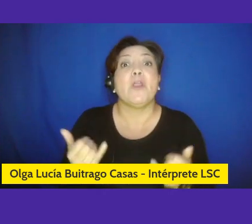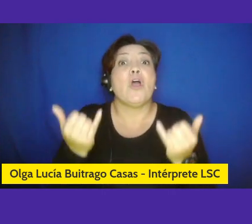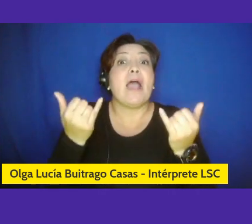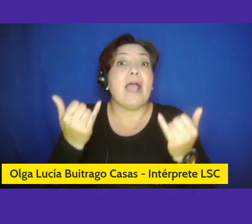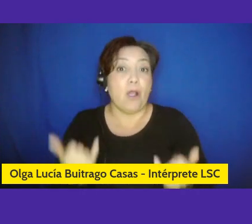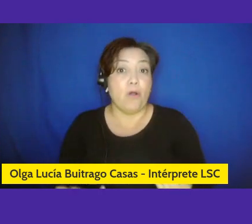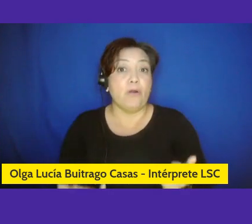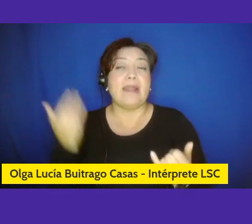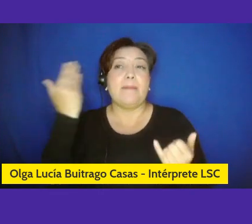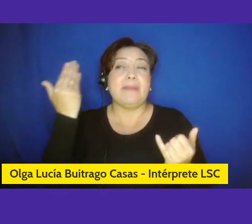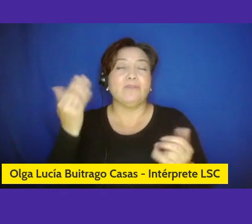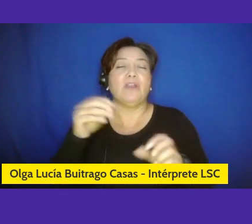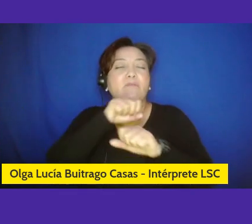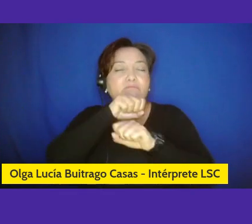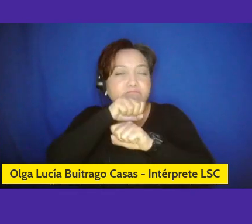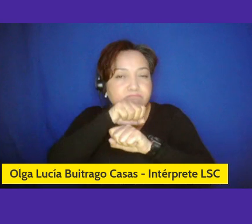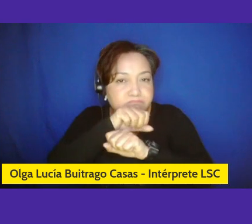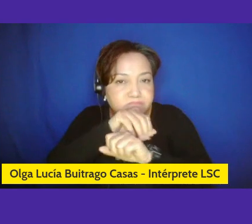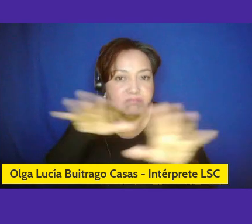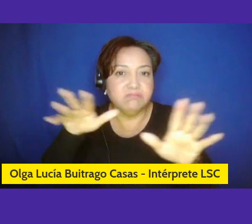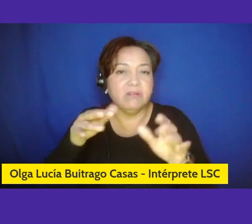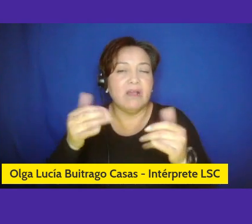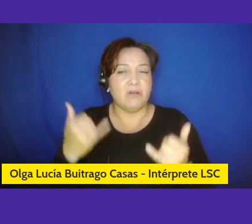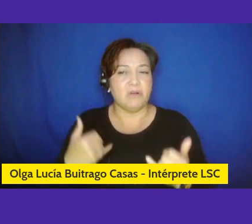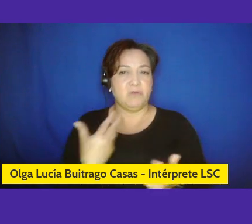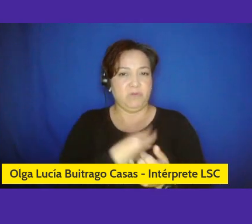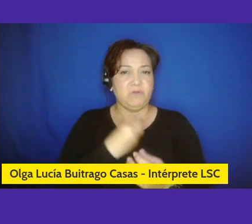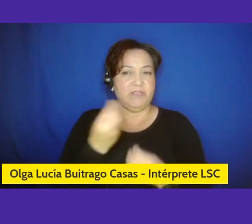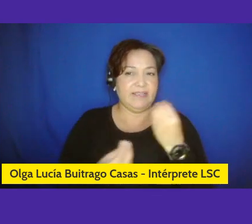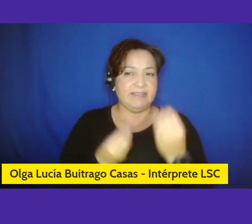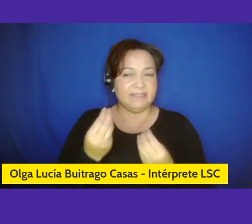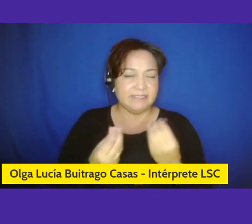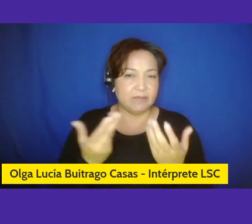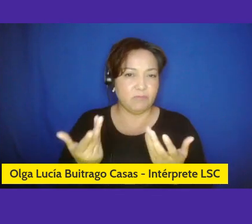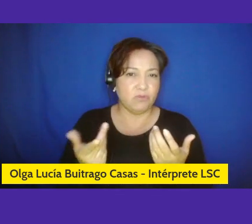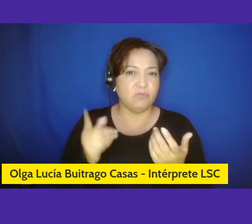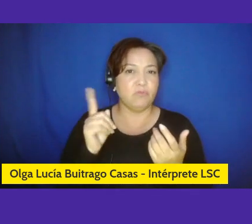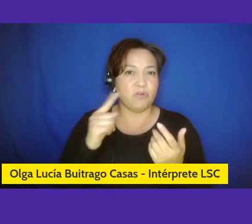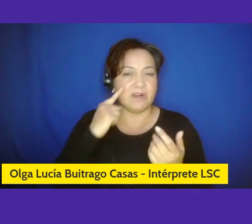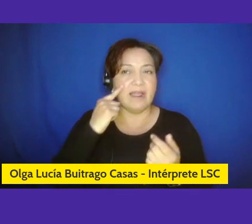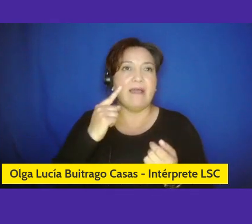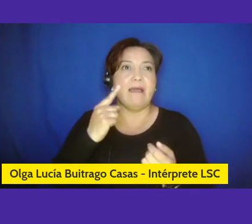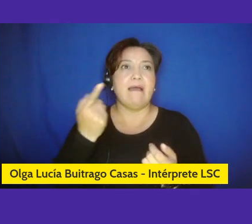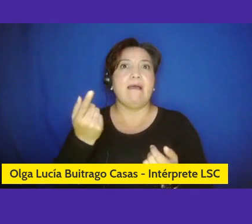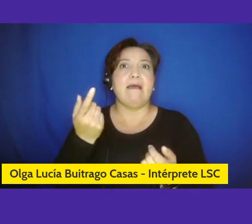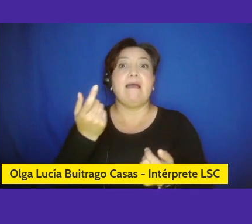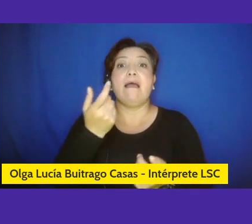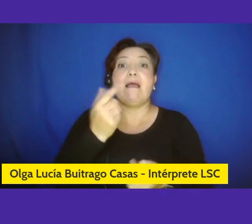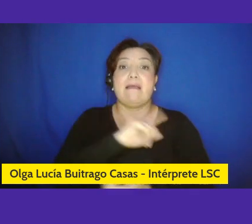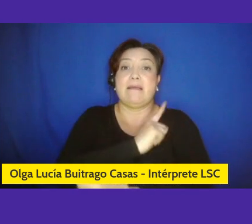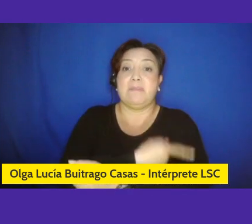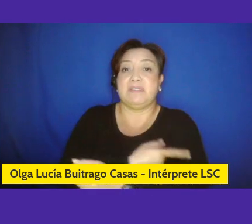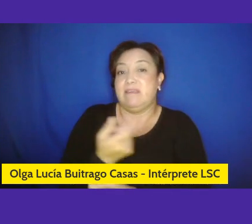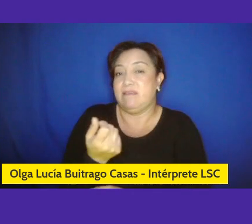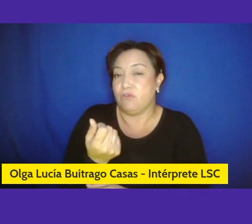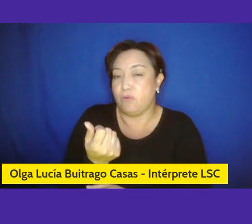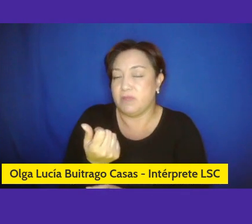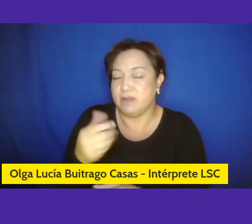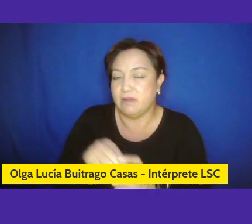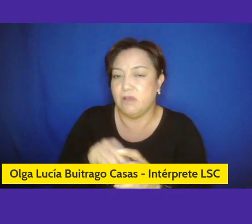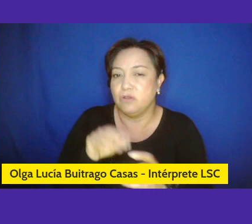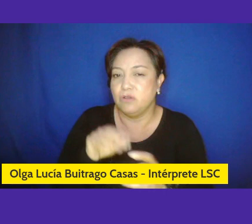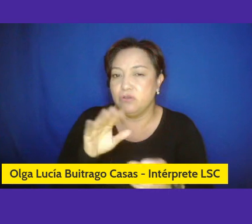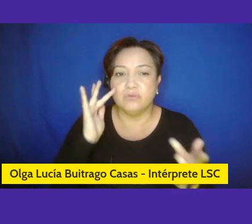difusión que nosotros podemos hacer por la capacidad económica, que como dije antes, o sea, el productor llega